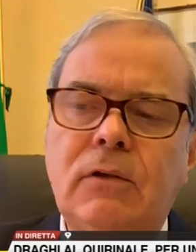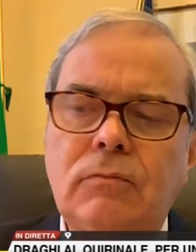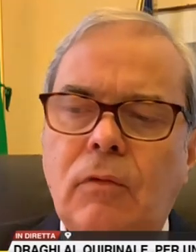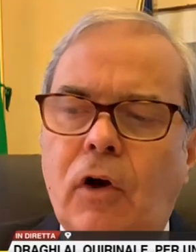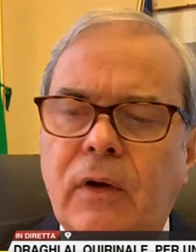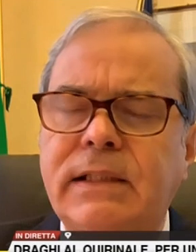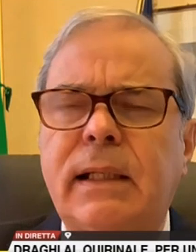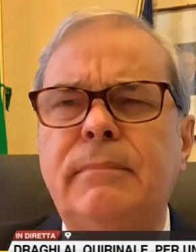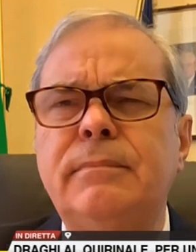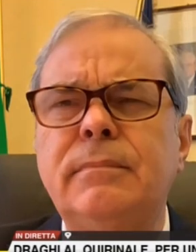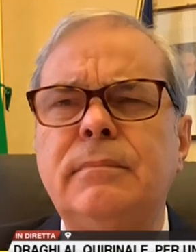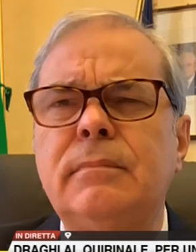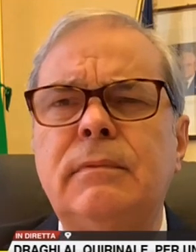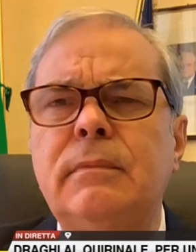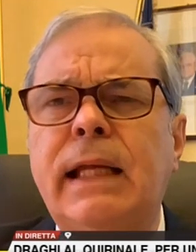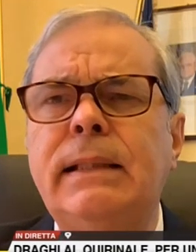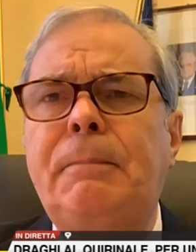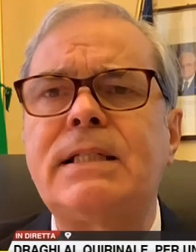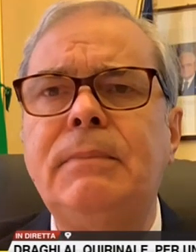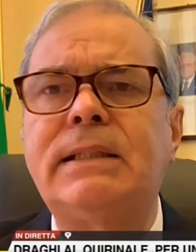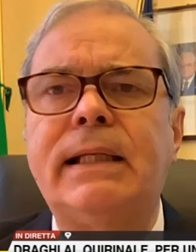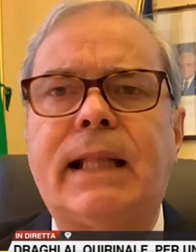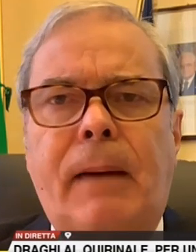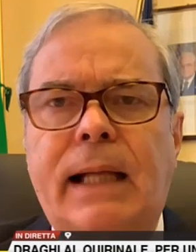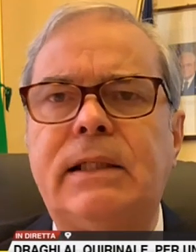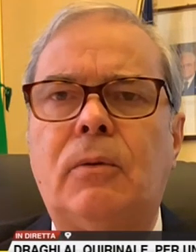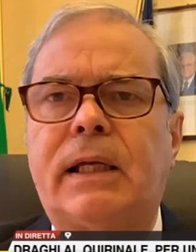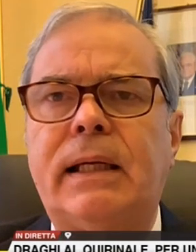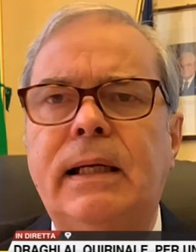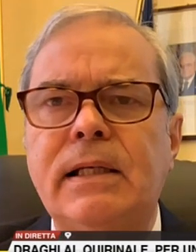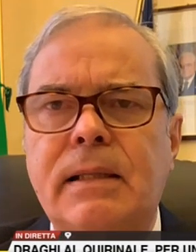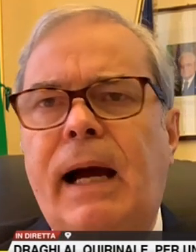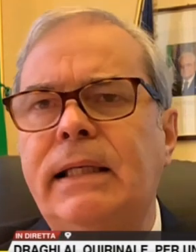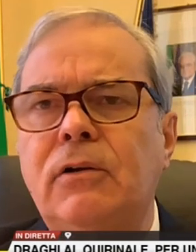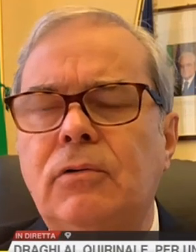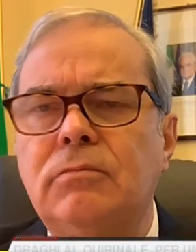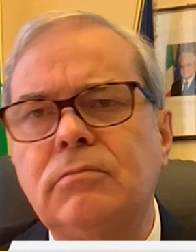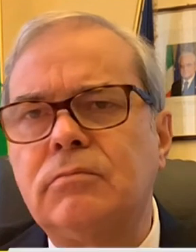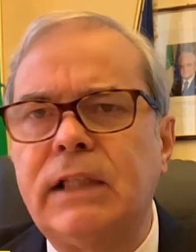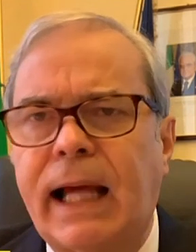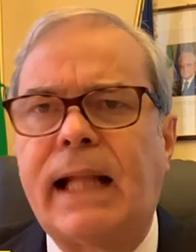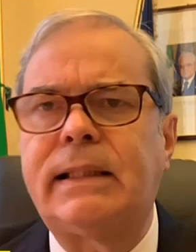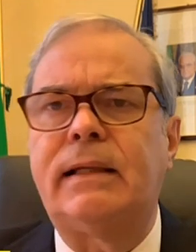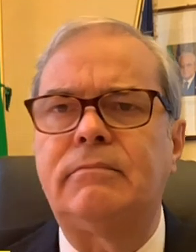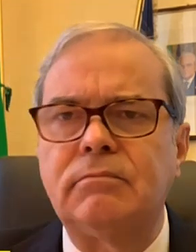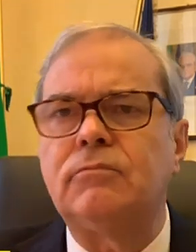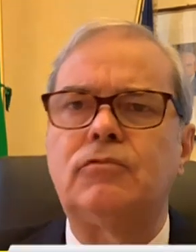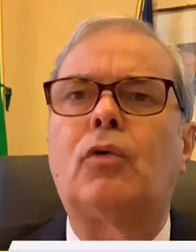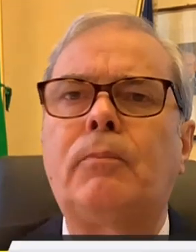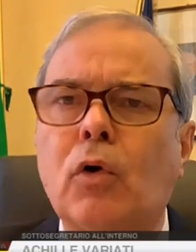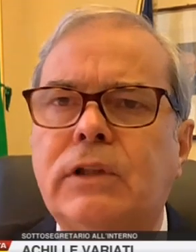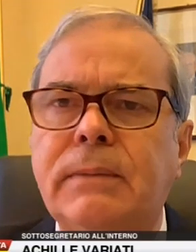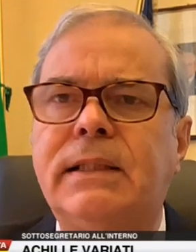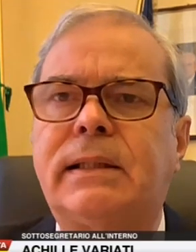guardi, non voglio essere né pessimista né drammatico, perché semmai io di carattere